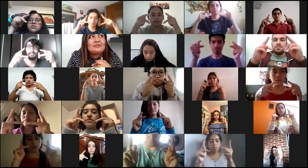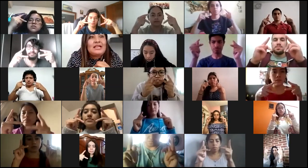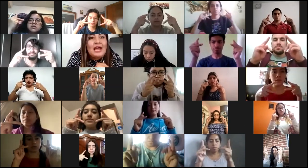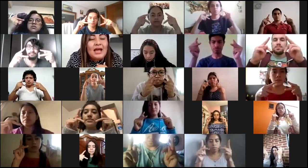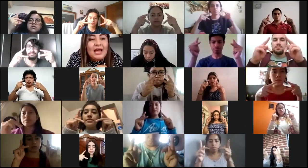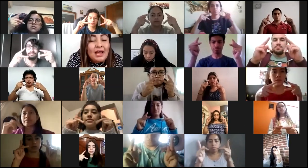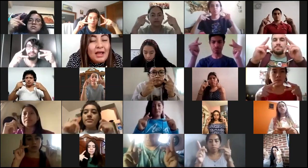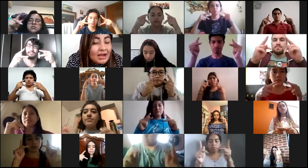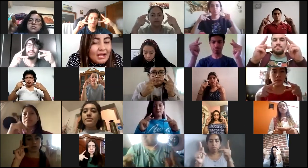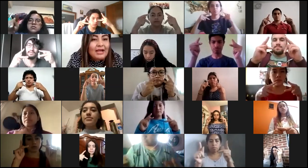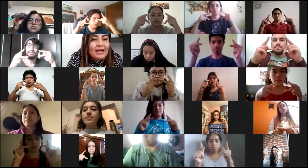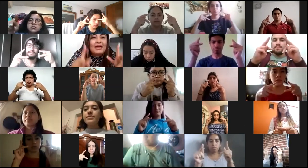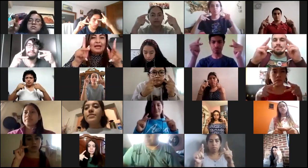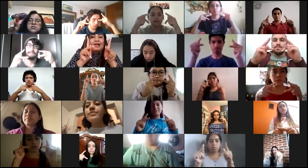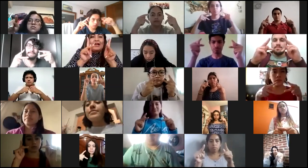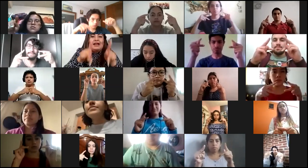la K. K.